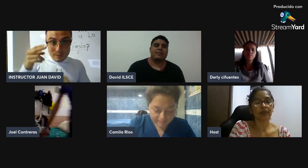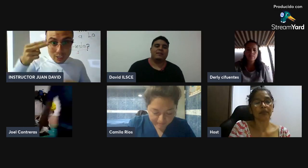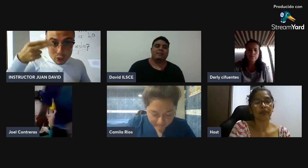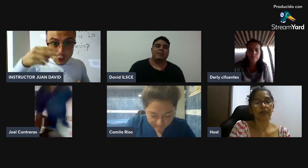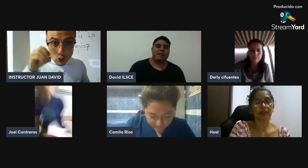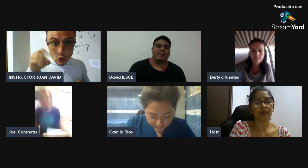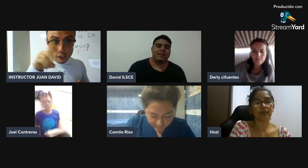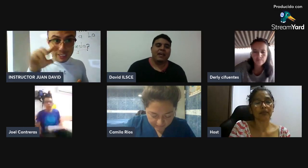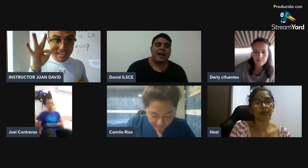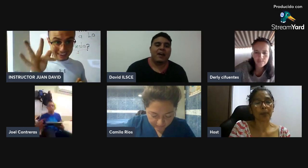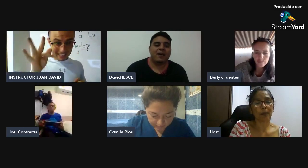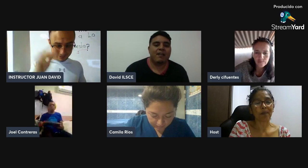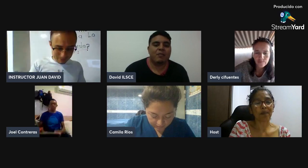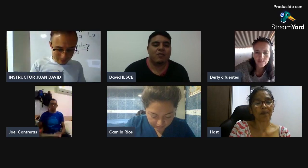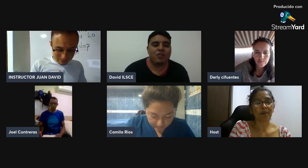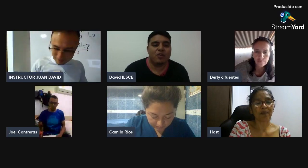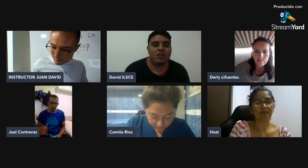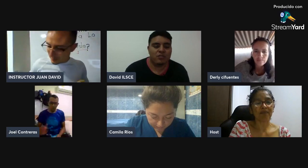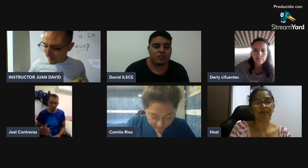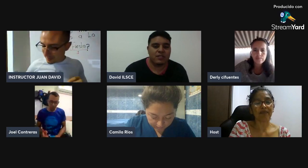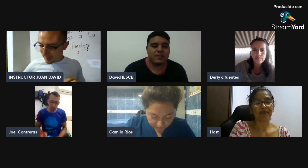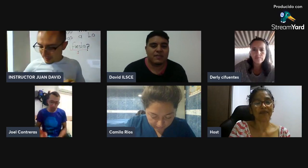bien ahora vamos con host